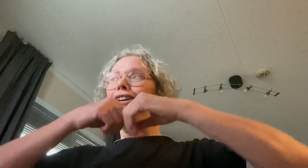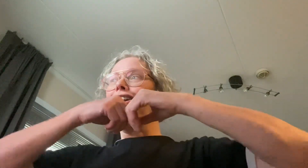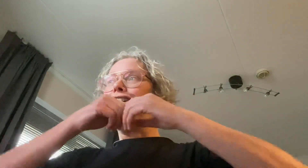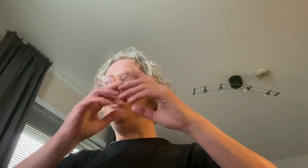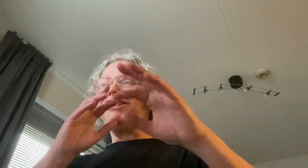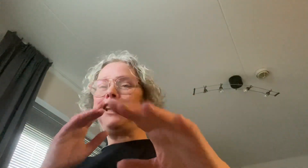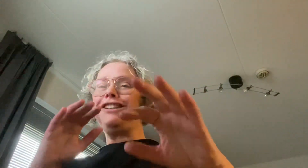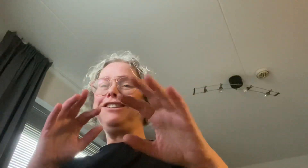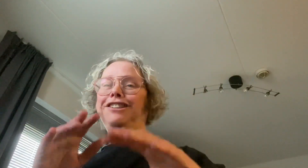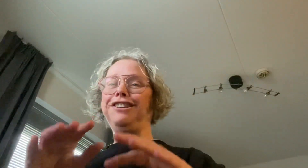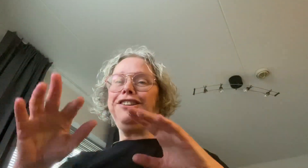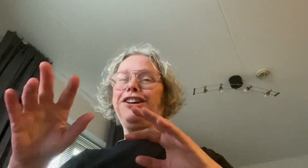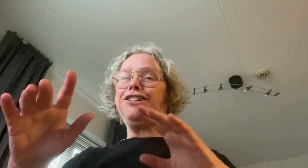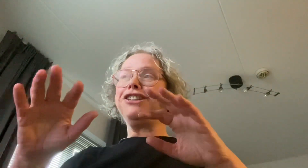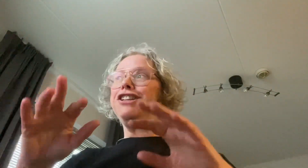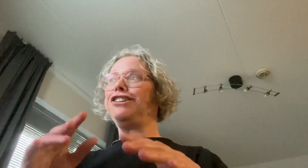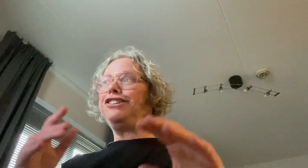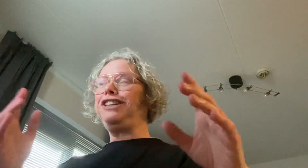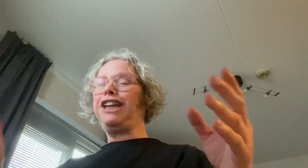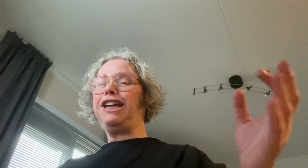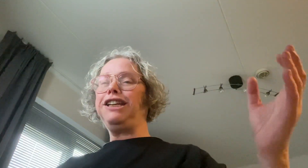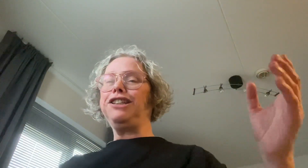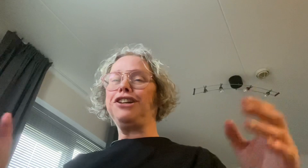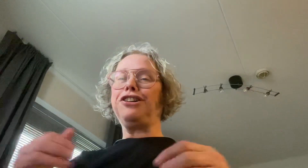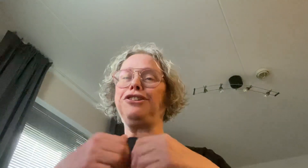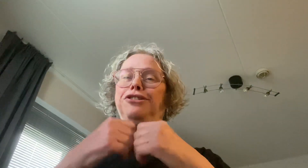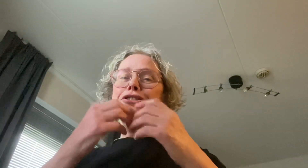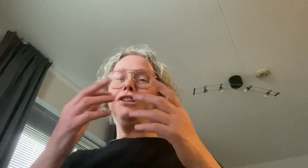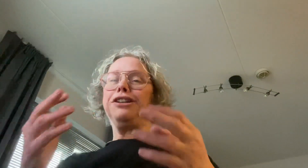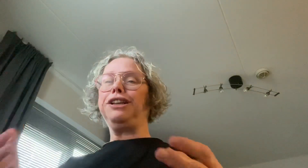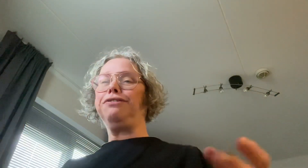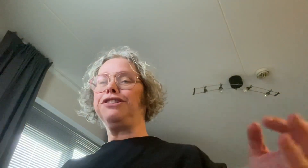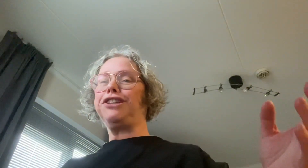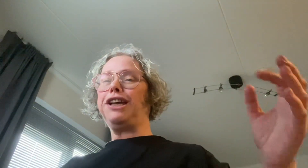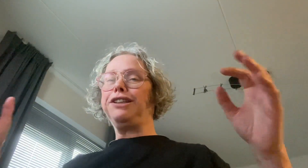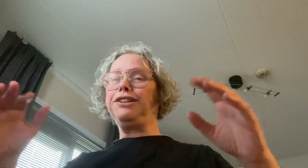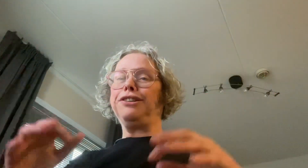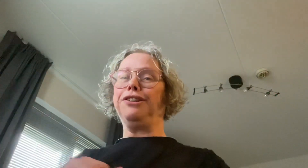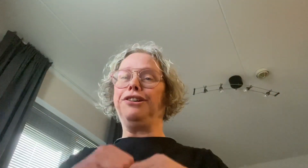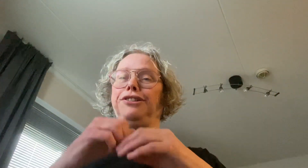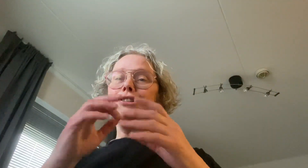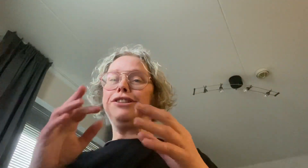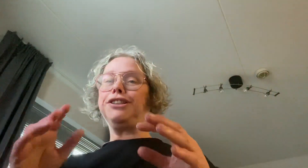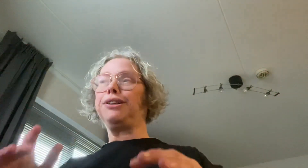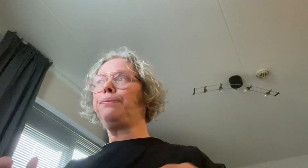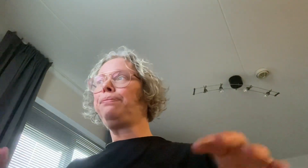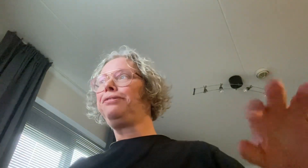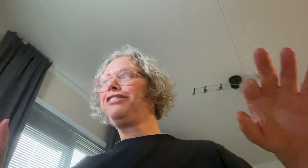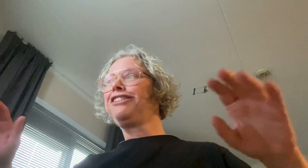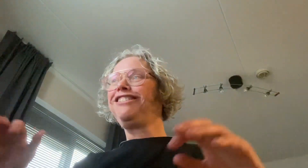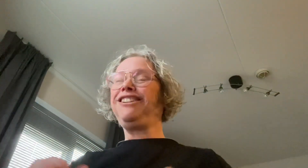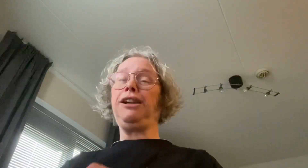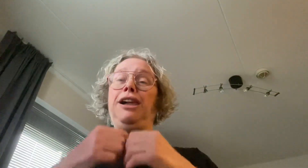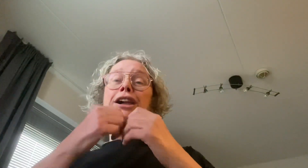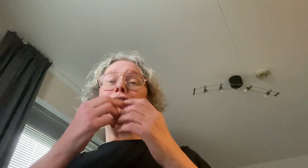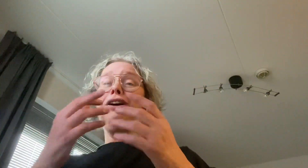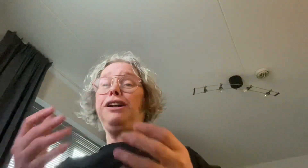Van alle zenders is er niet één zo goed dan die van Stenders. Van